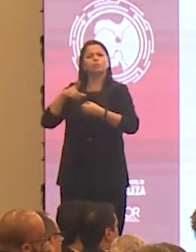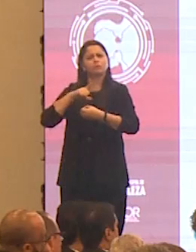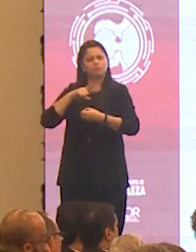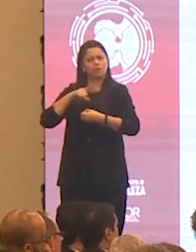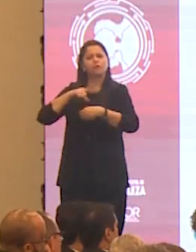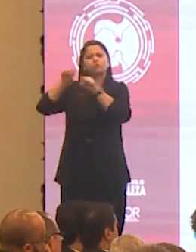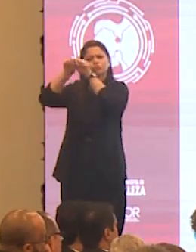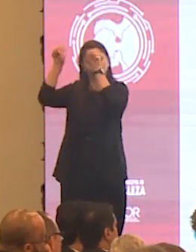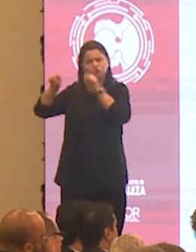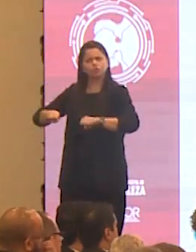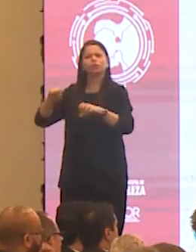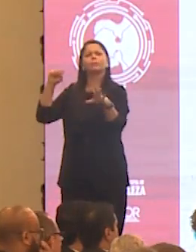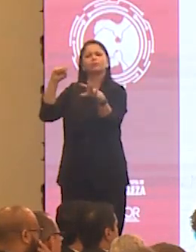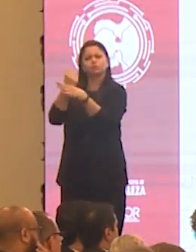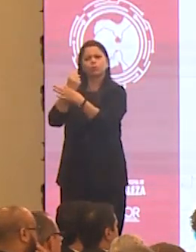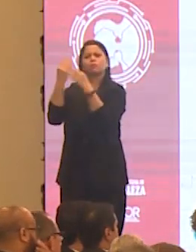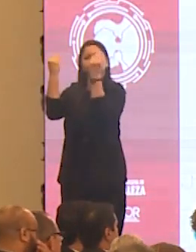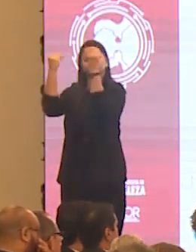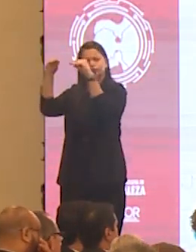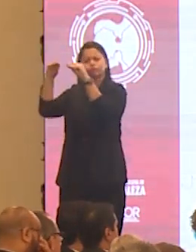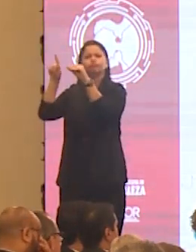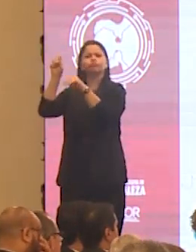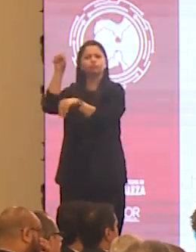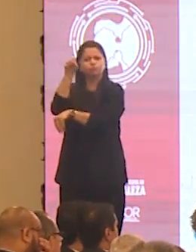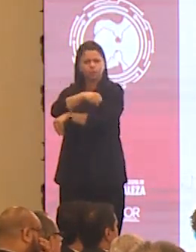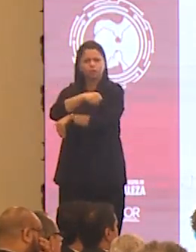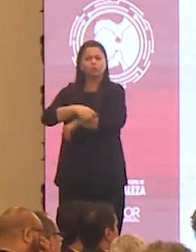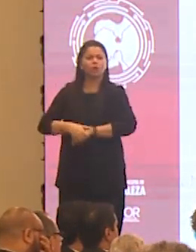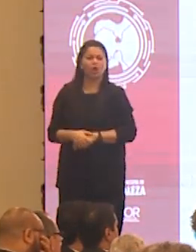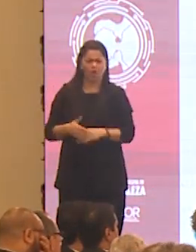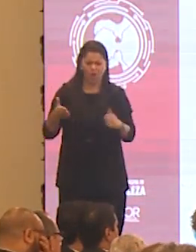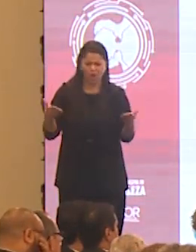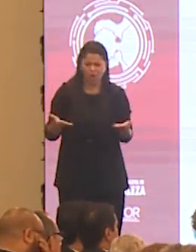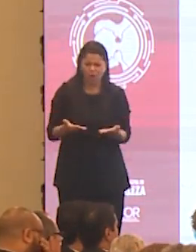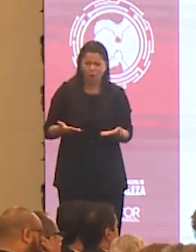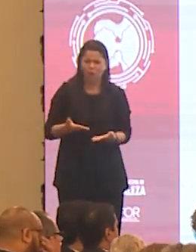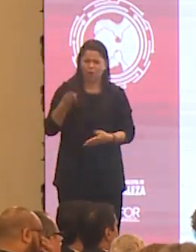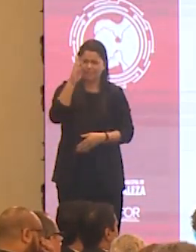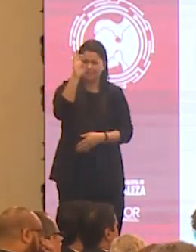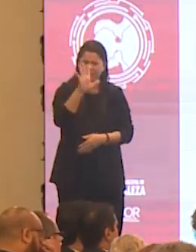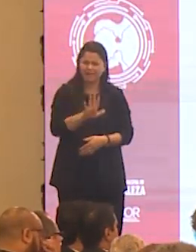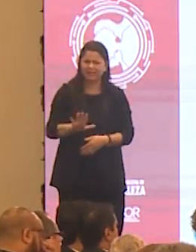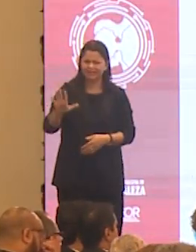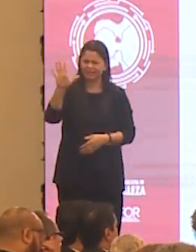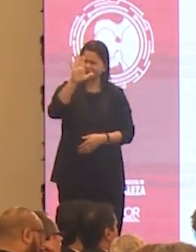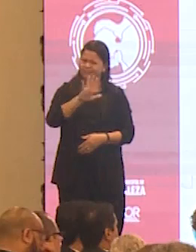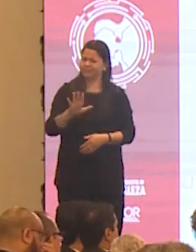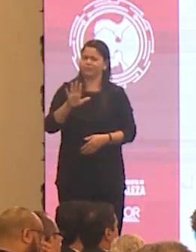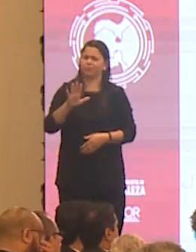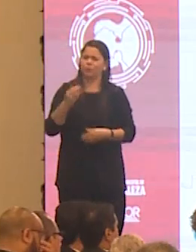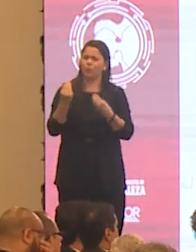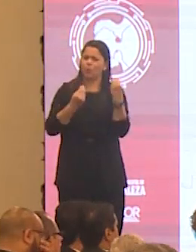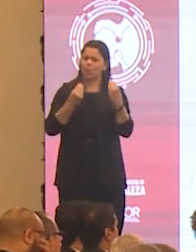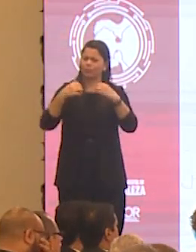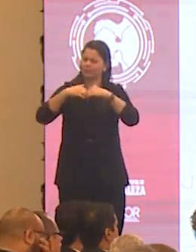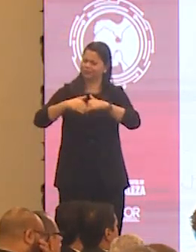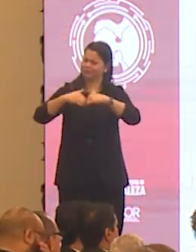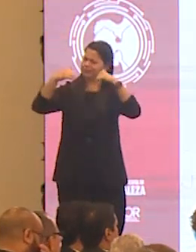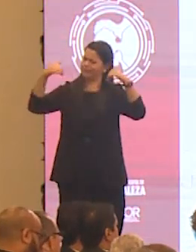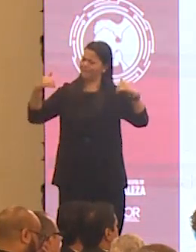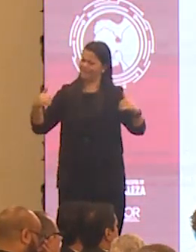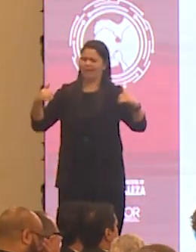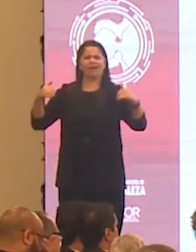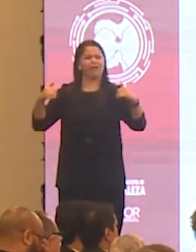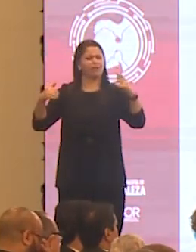aspas, não se justifica nos dias atuais da realidade brasileira a atuação separada e estanque das